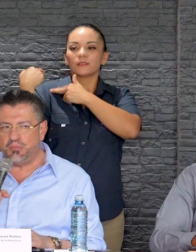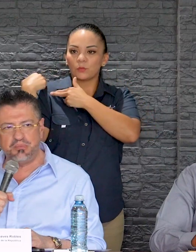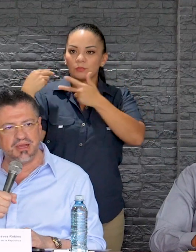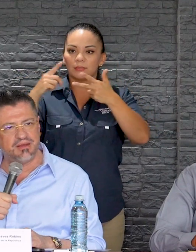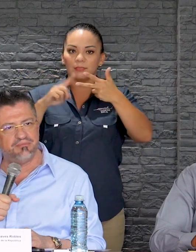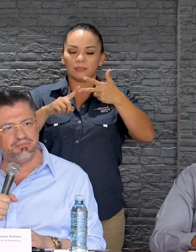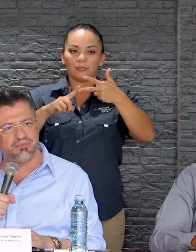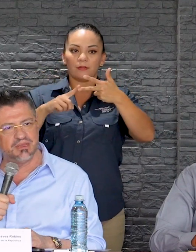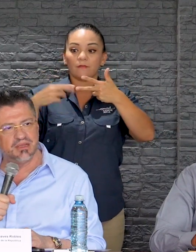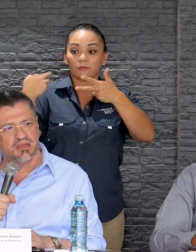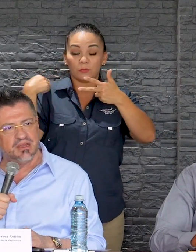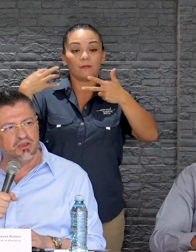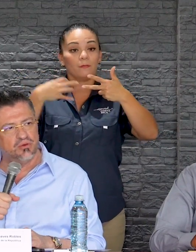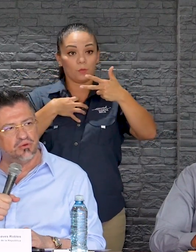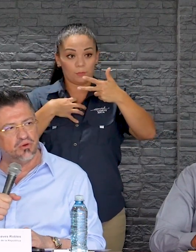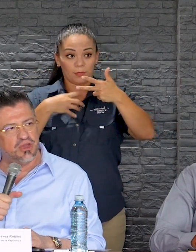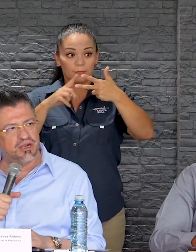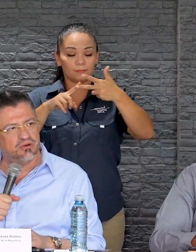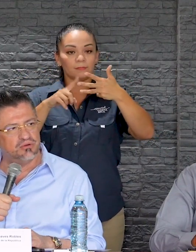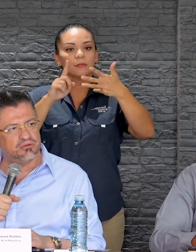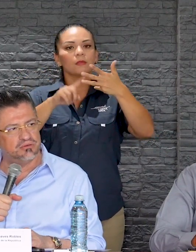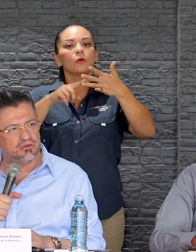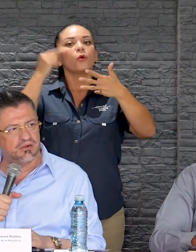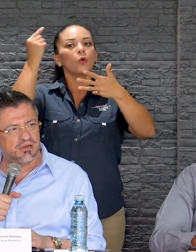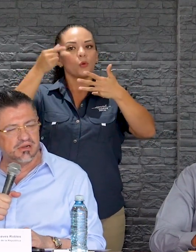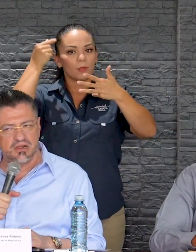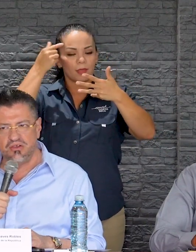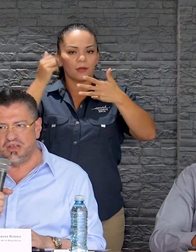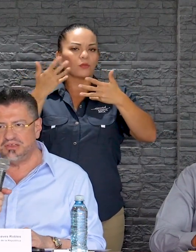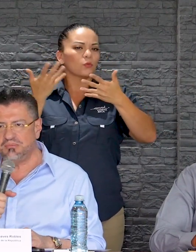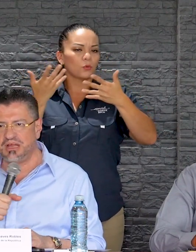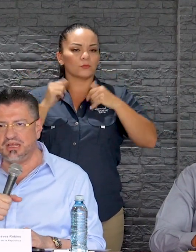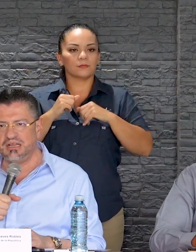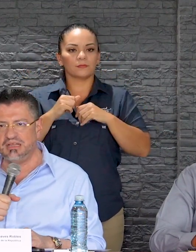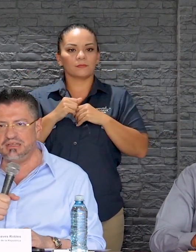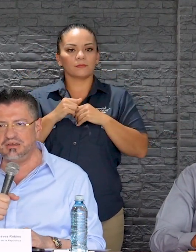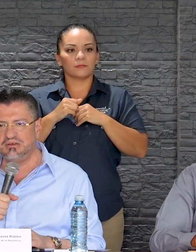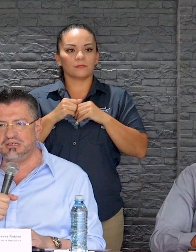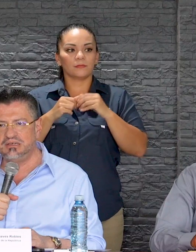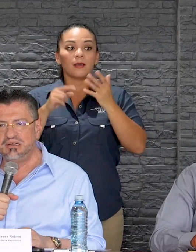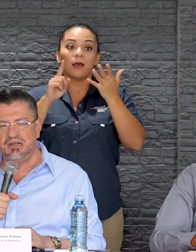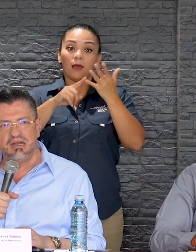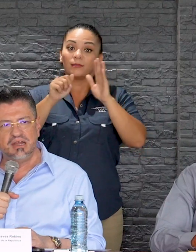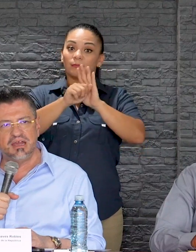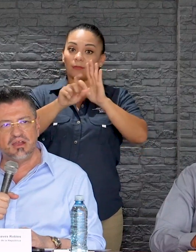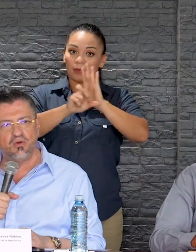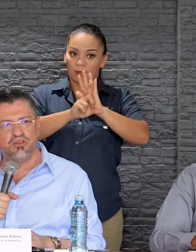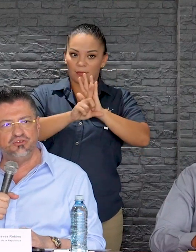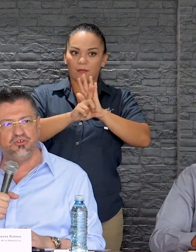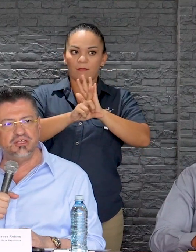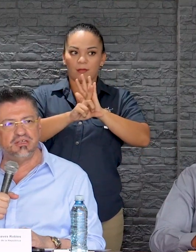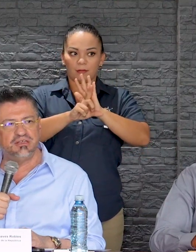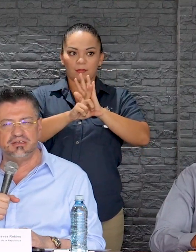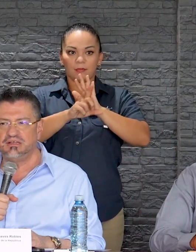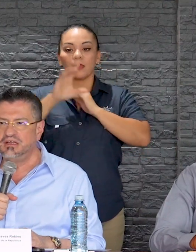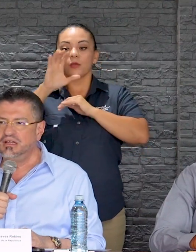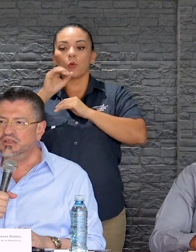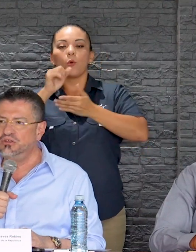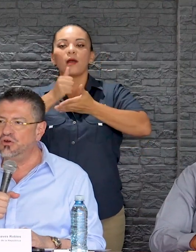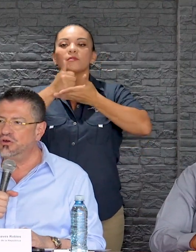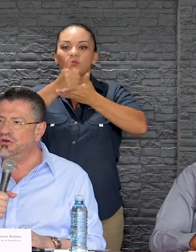responsabilidad propia y un gobierno y una asamblea legislativa que